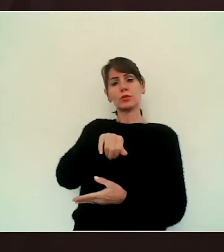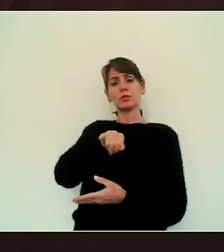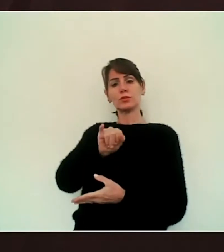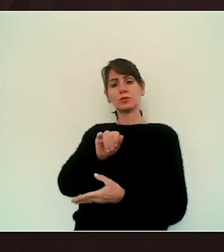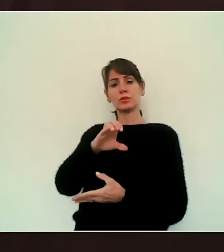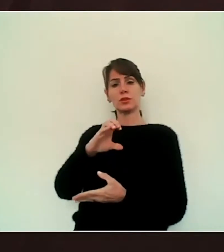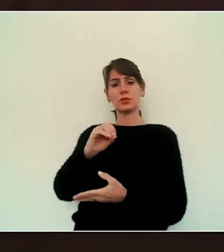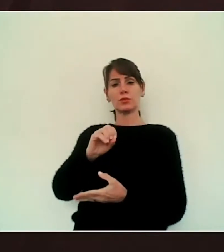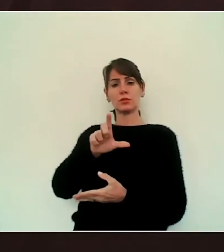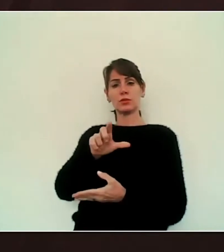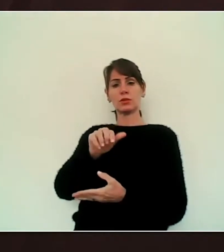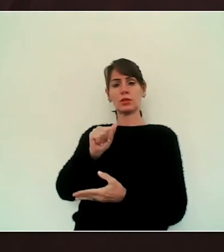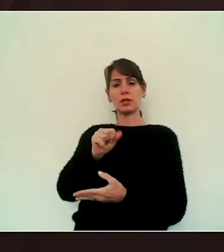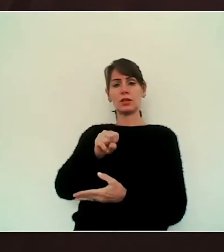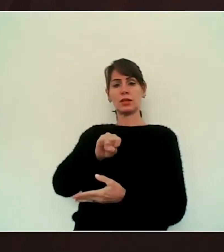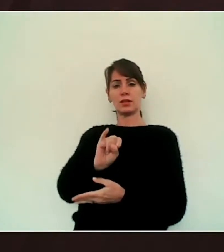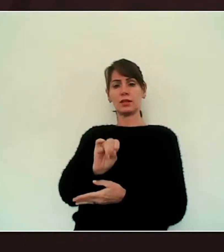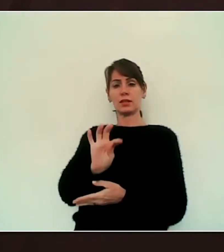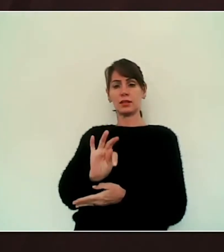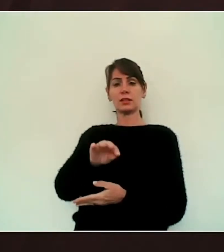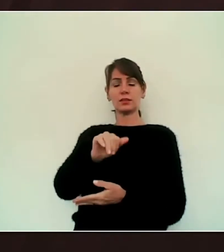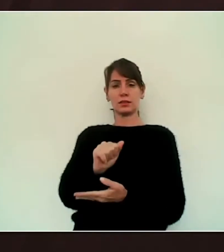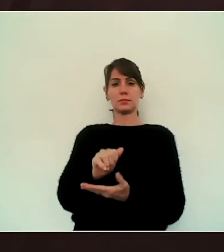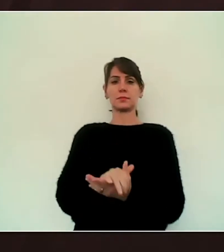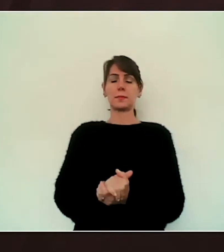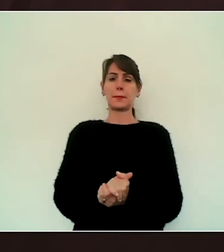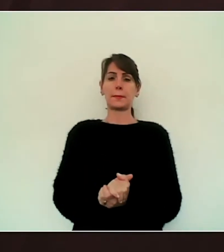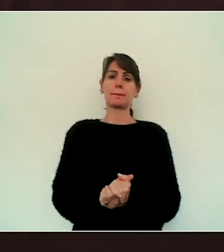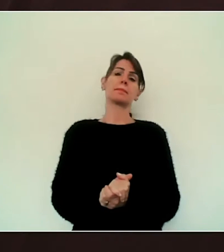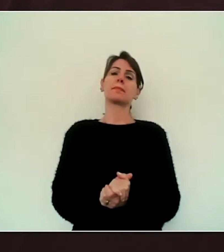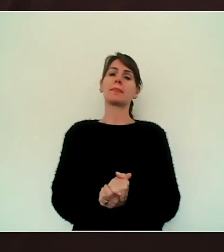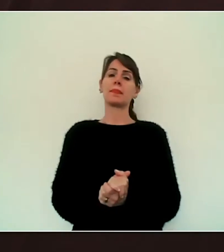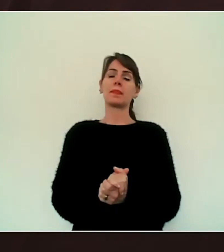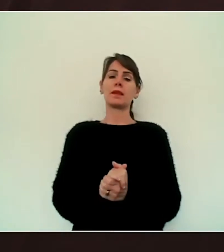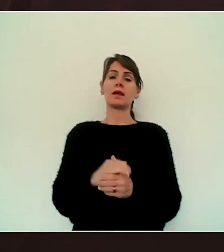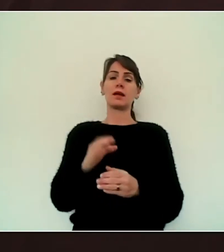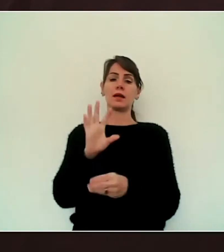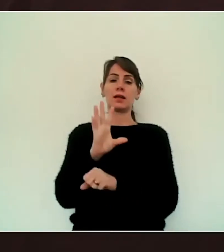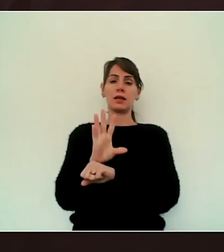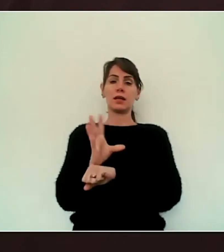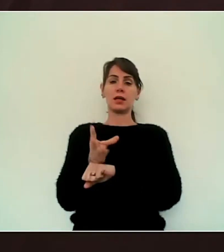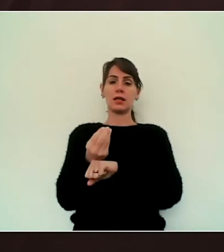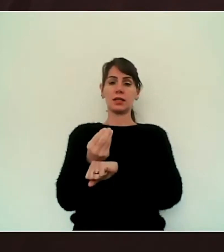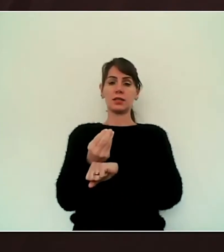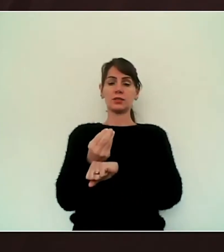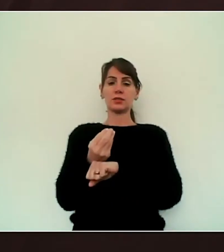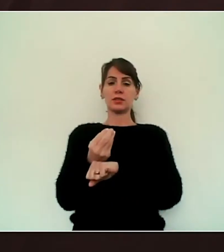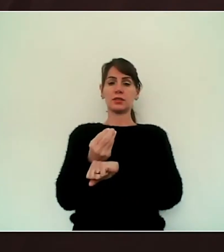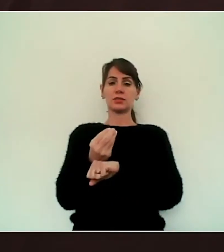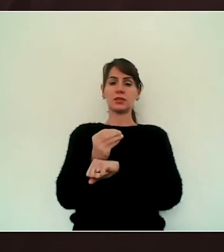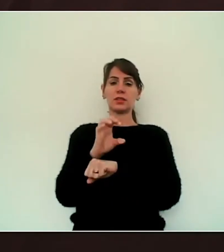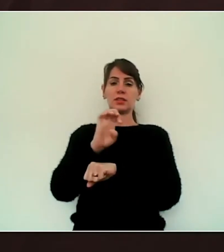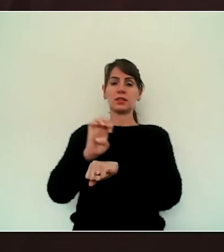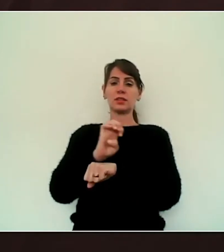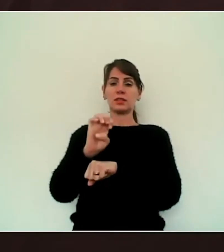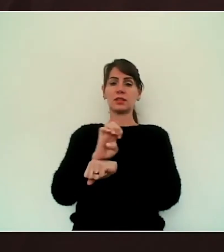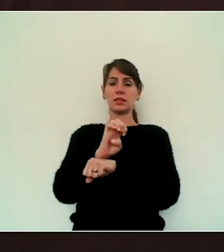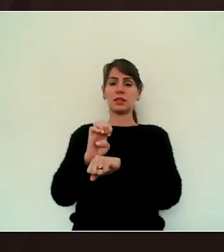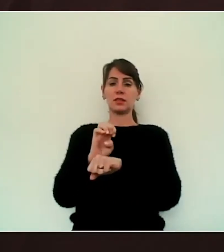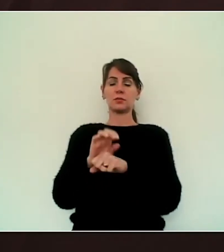e Esmirna está justamente no meio. Éfeso tinha raiz e Pérgamo já